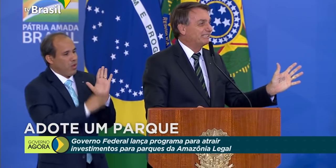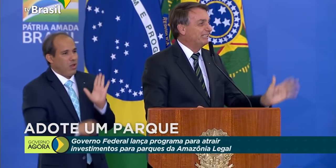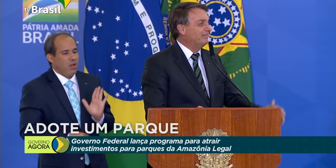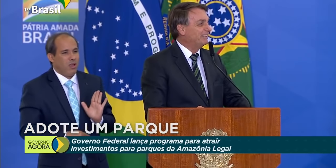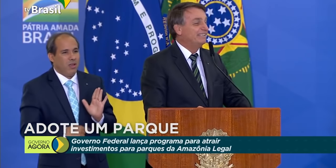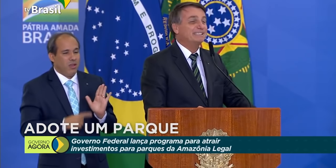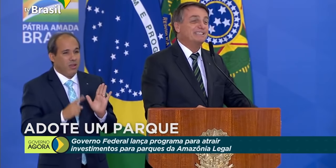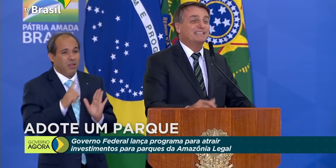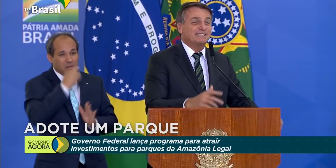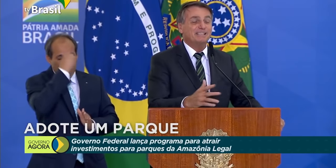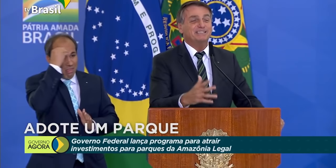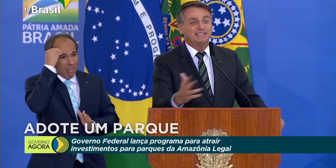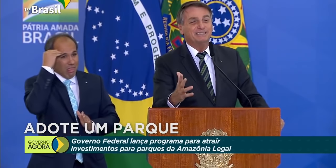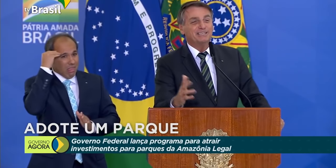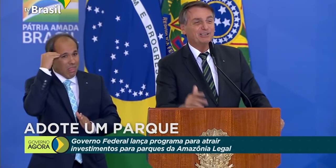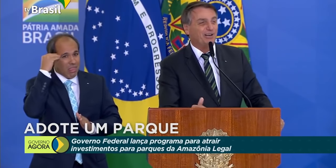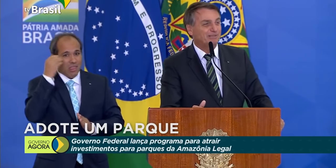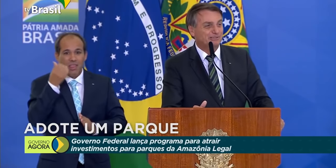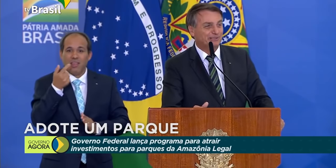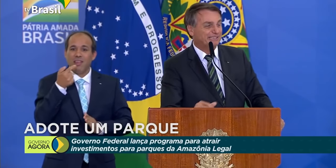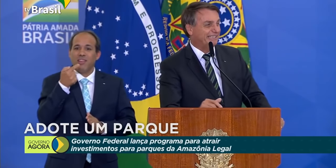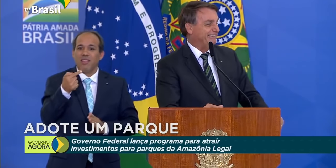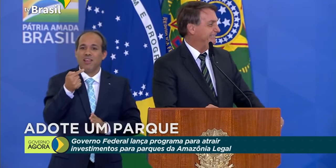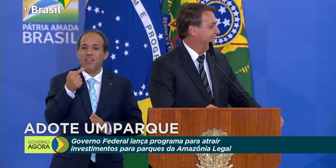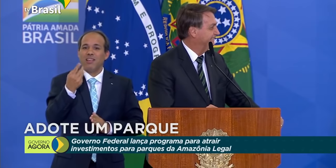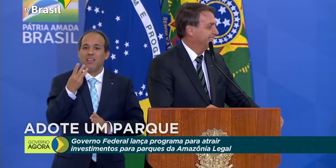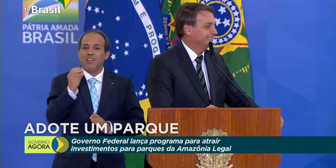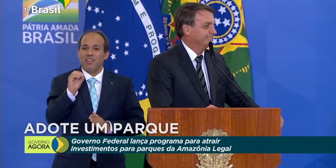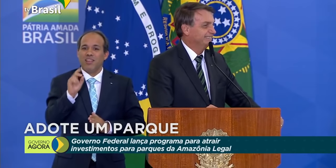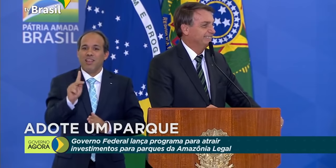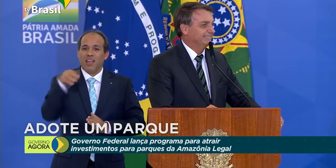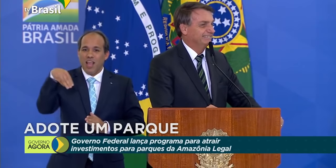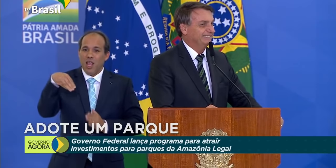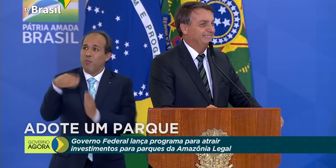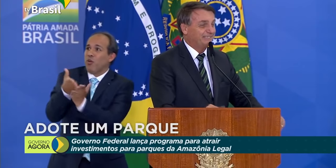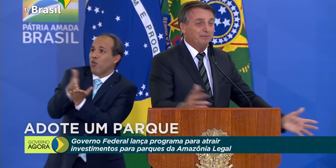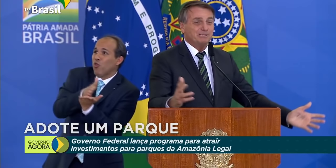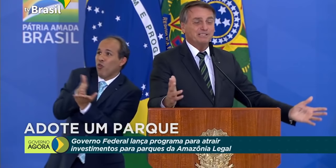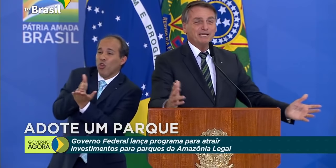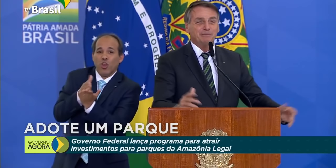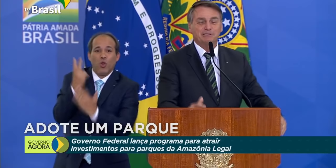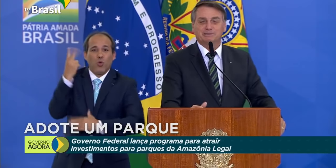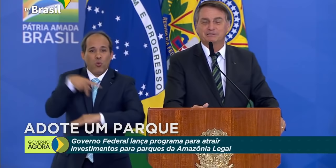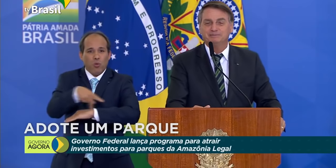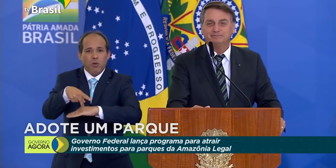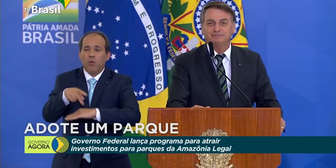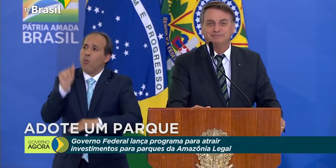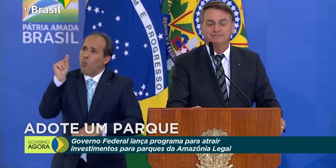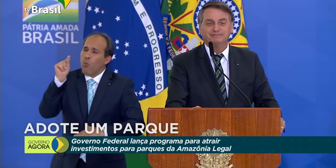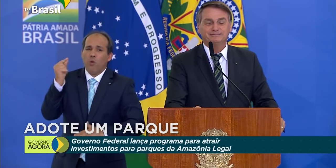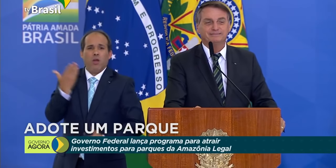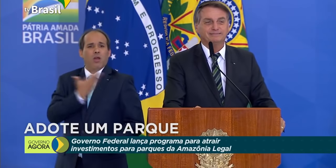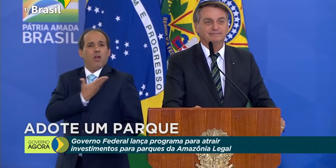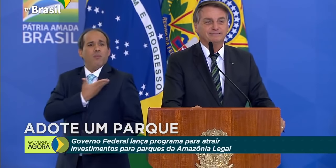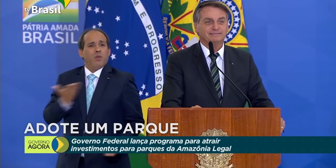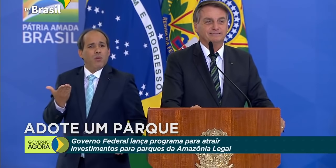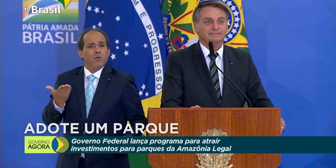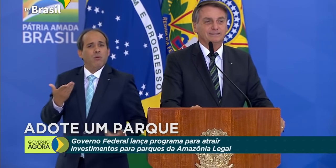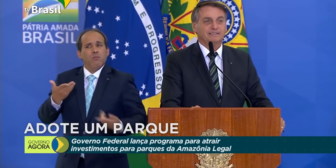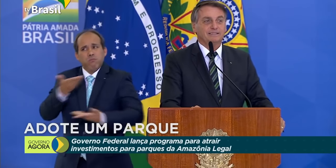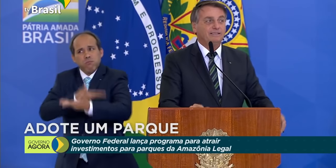é para esquecer 730 km de Fronteira nós temos que ser amigos